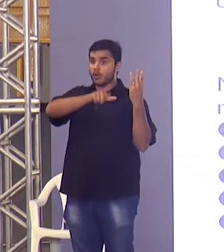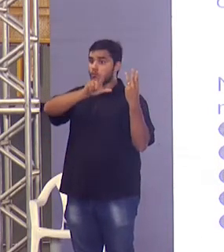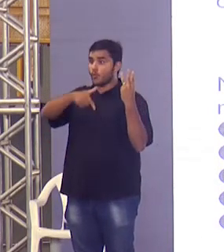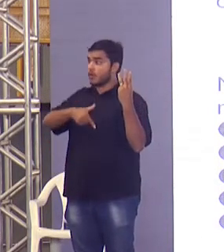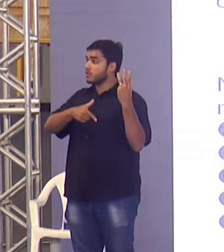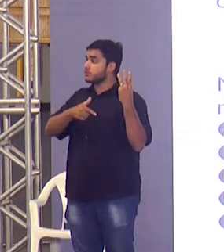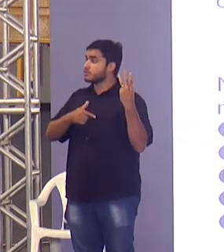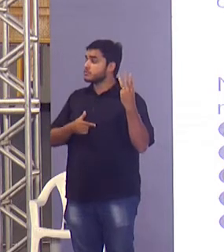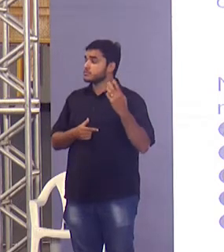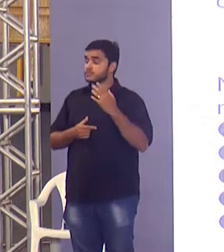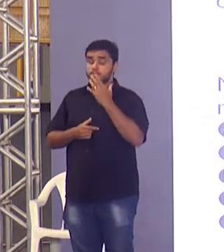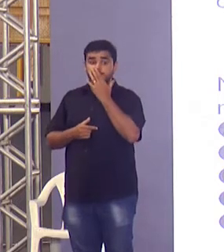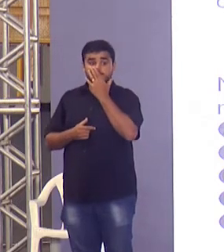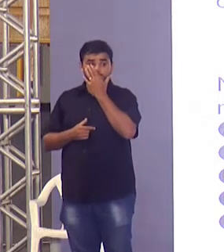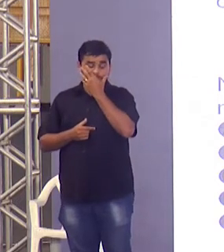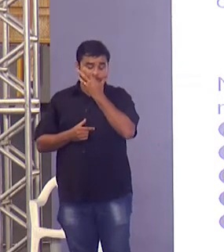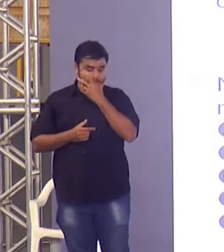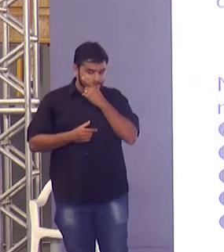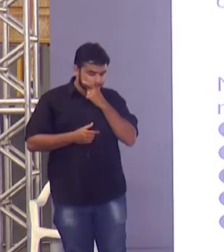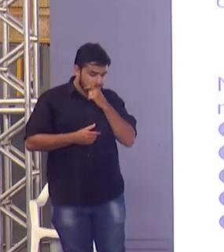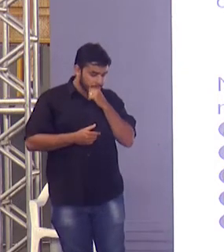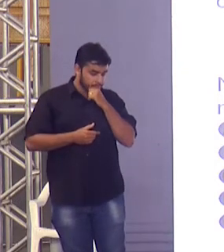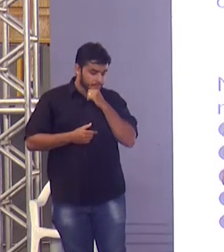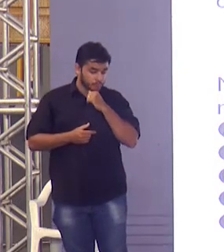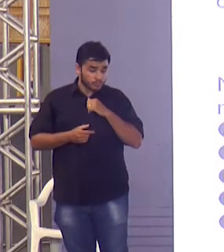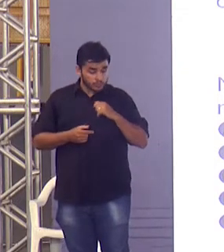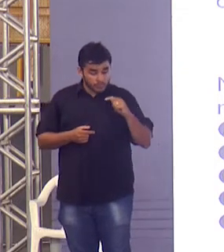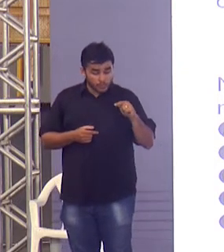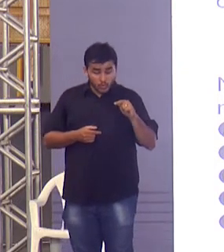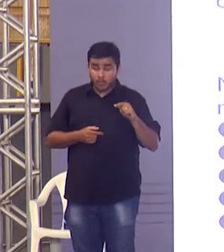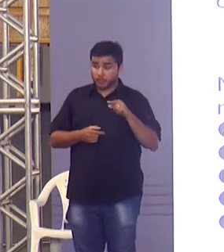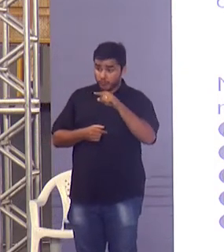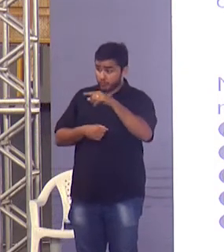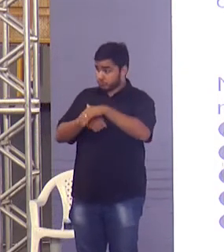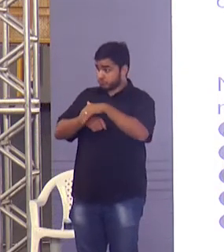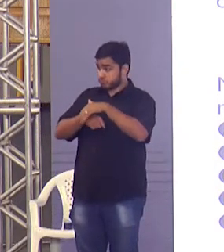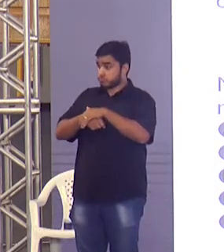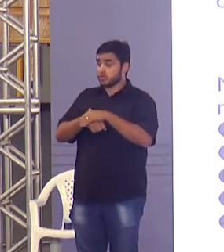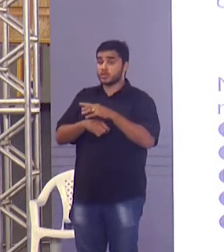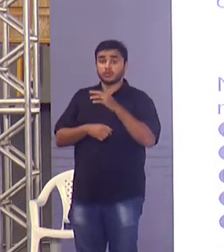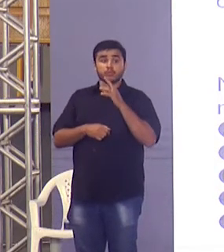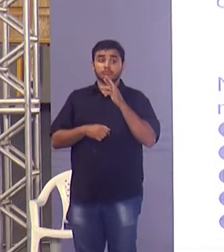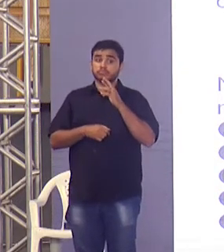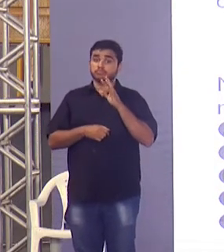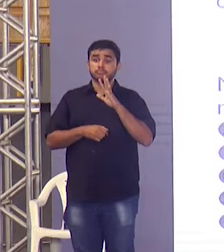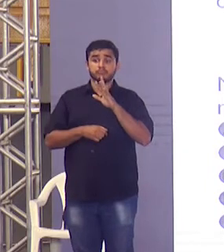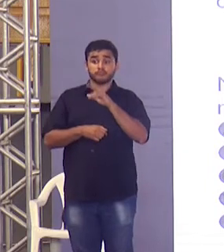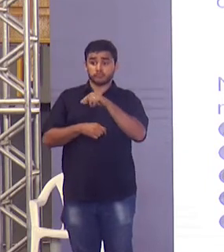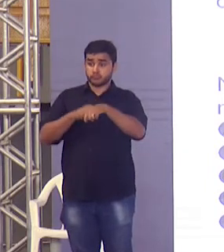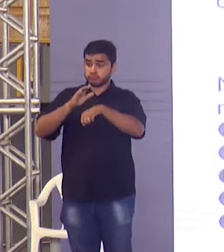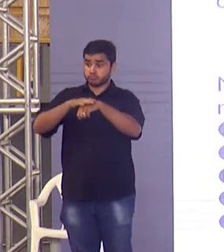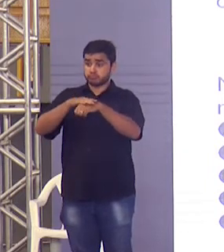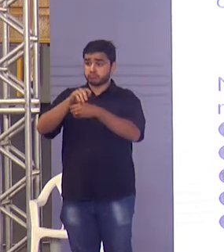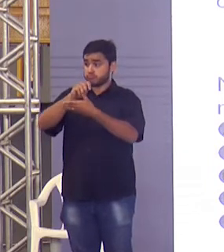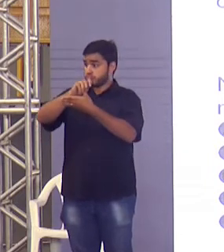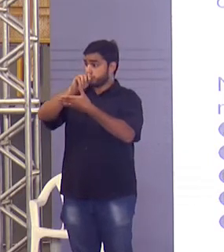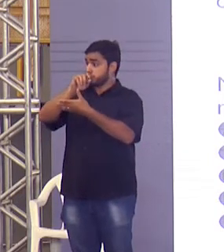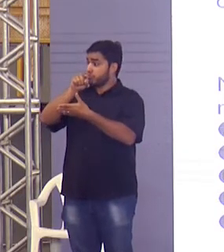vazio. Ele quer que você pegue e escreva números aqui,